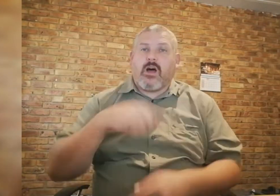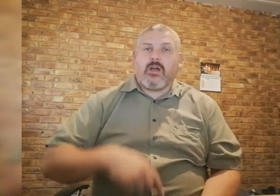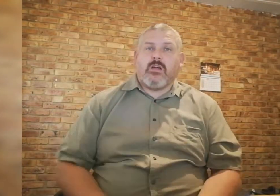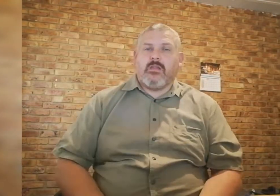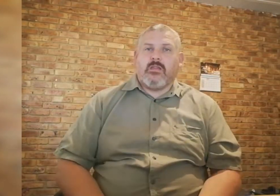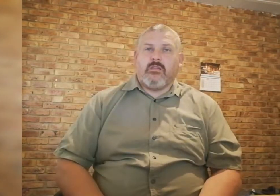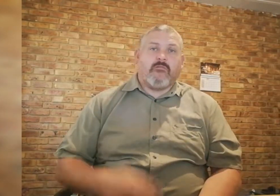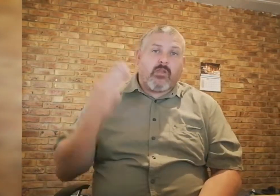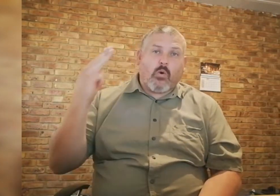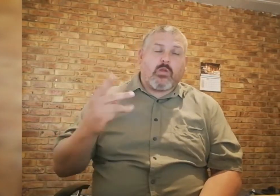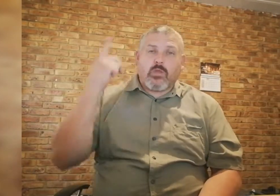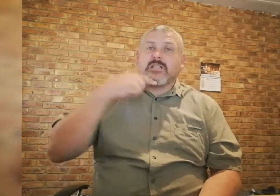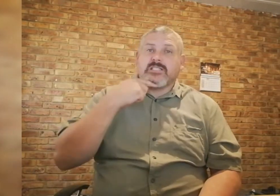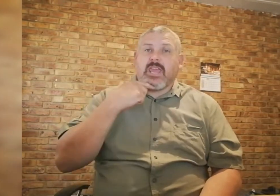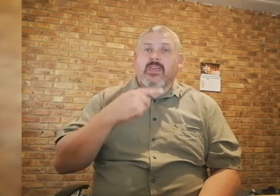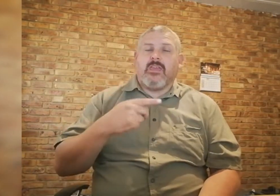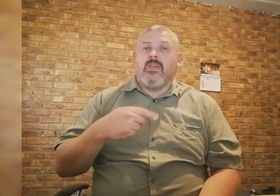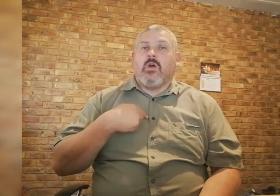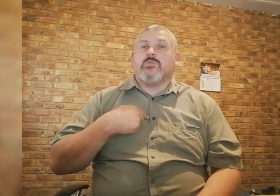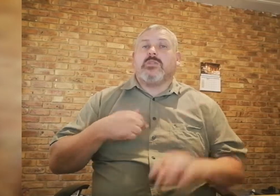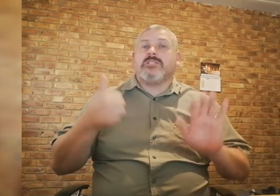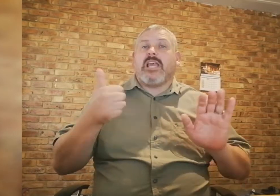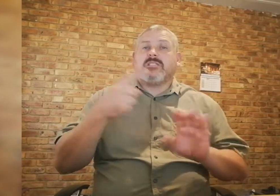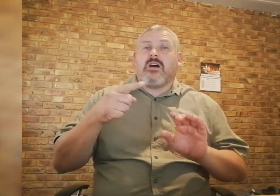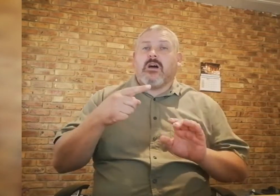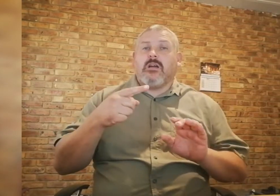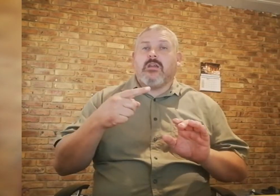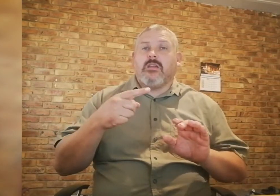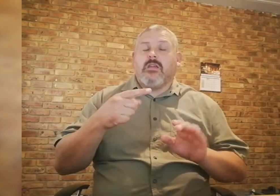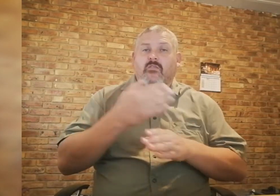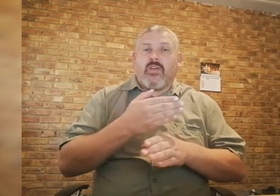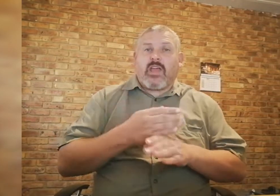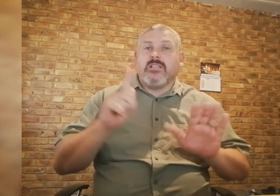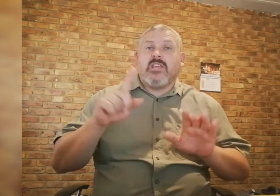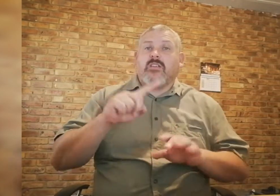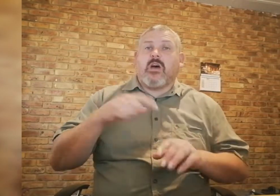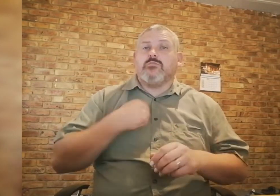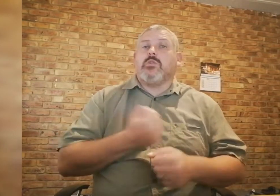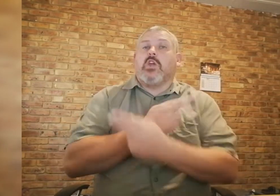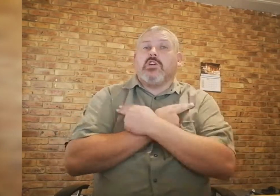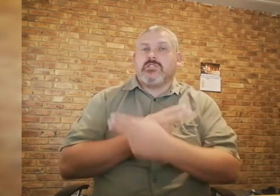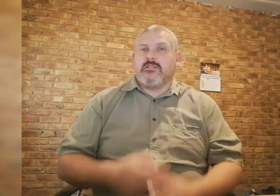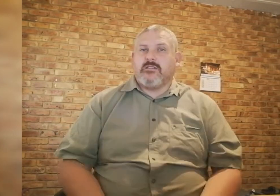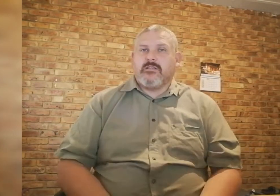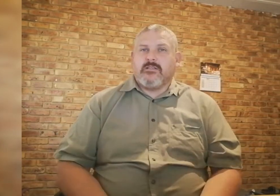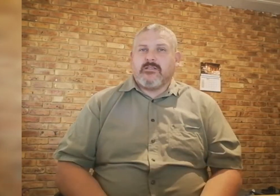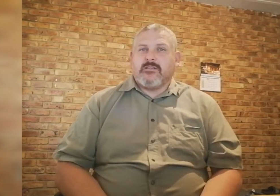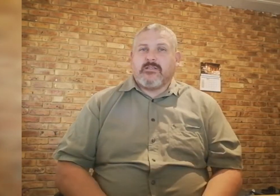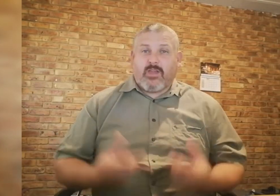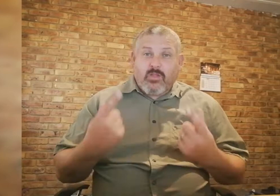rustdag van God. God gesê moet 6 dae werk en 7 dag moet rust.